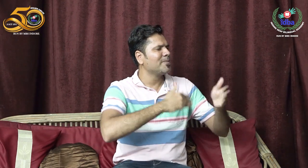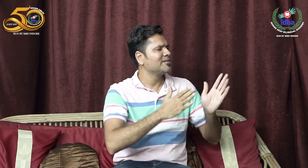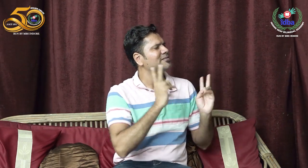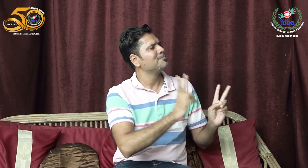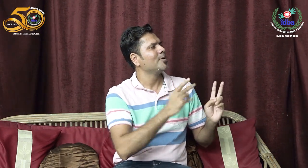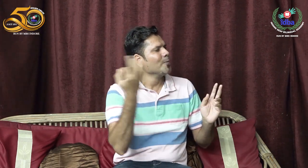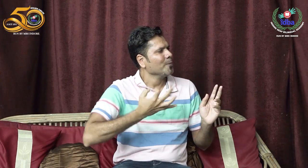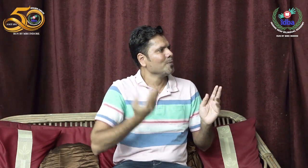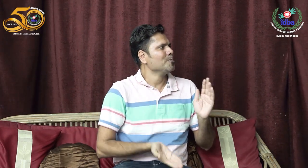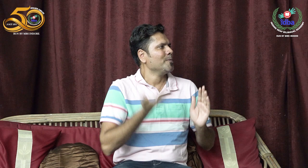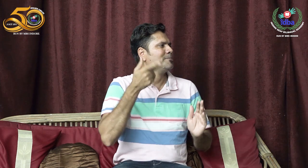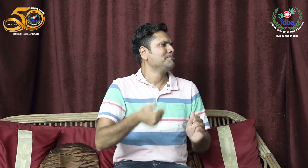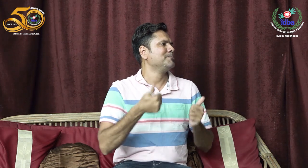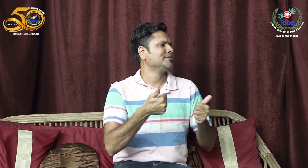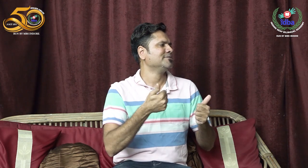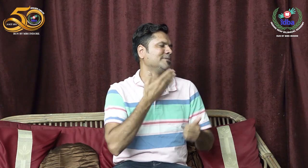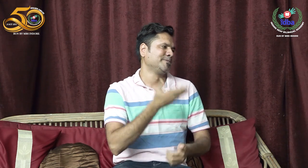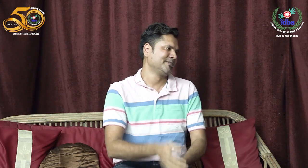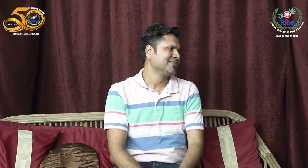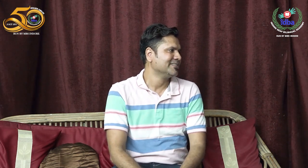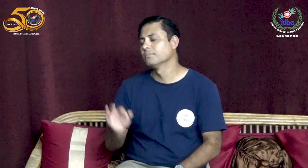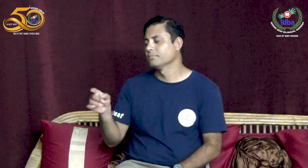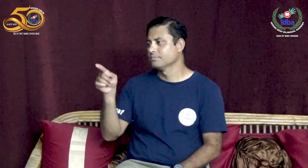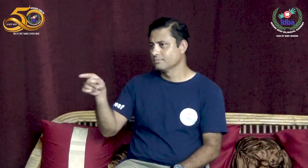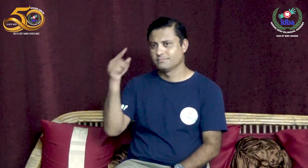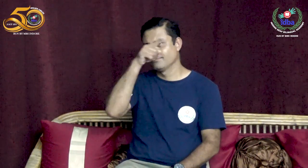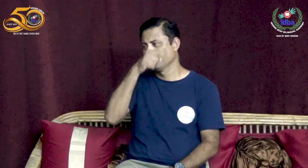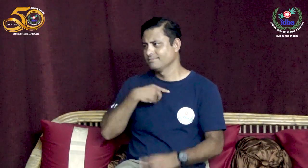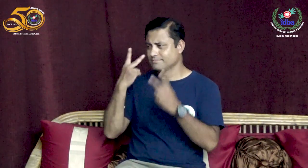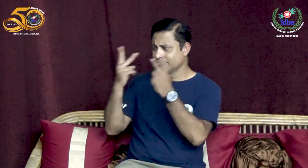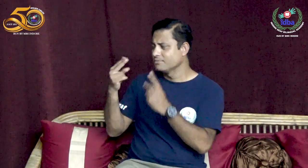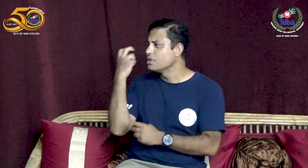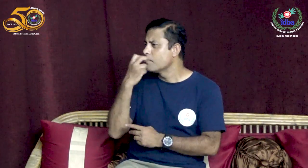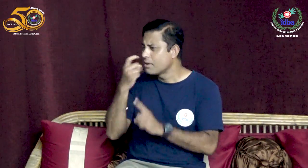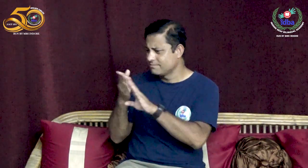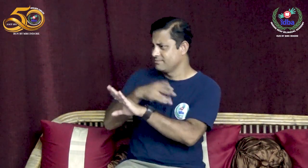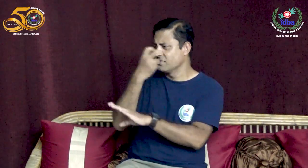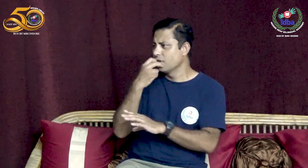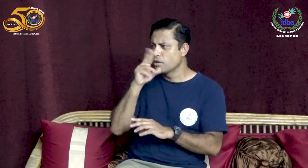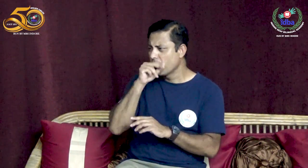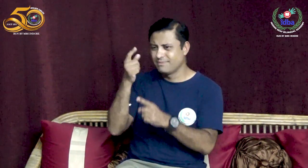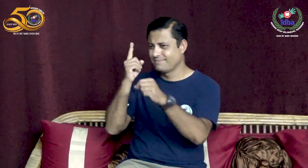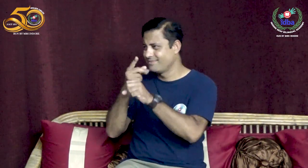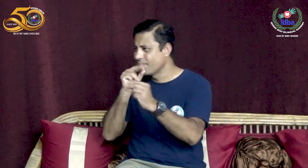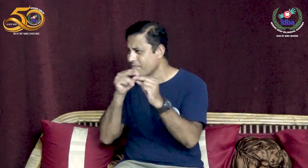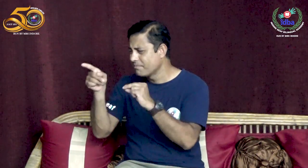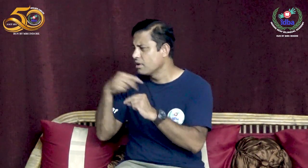था, वही कुछ अच्छा नहीं पढ़ाते थे वहाँ पर, मगर इधर बहुत अच्छा लगा मुझे इधर आके। जब आपने बताया कि ओरली पढ़ाते